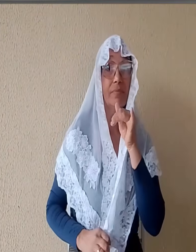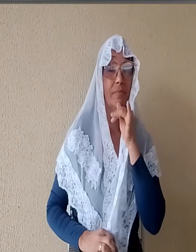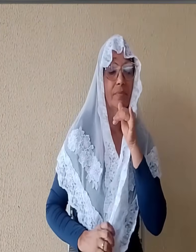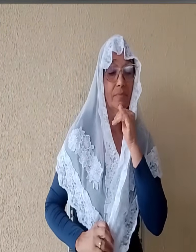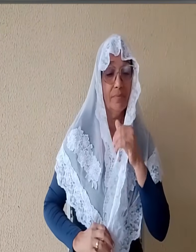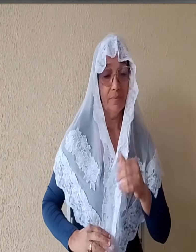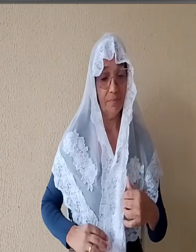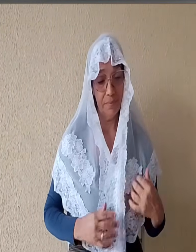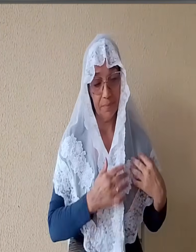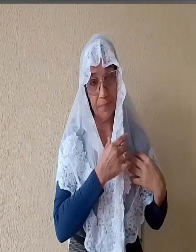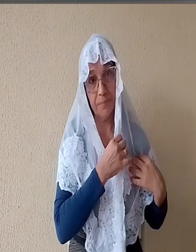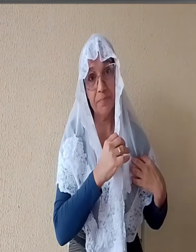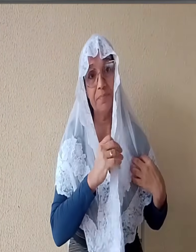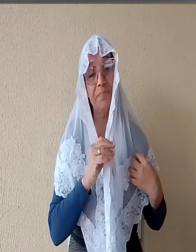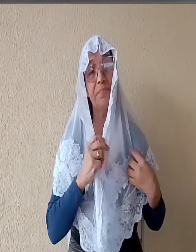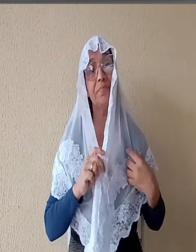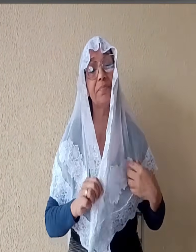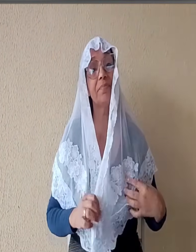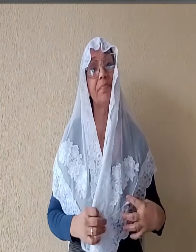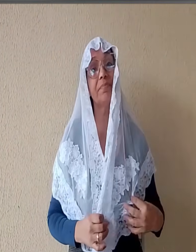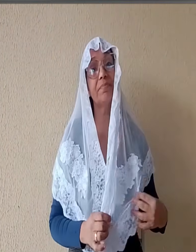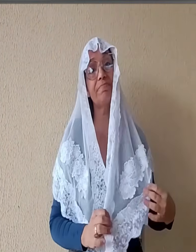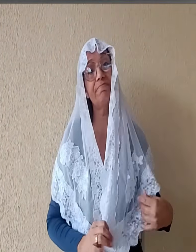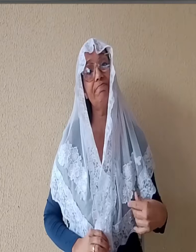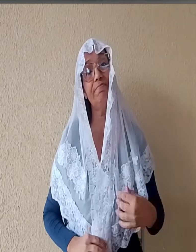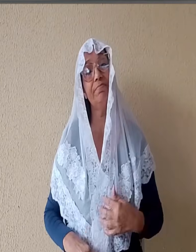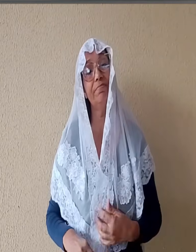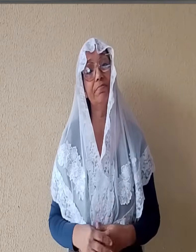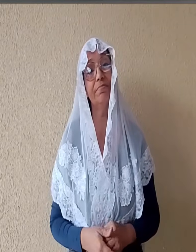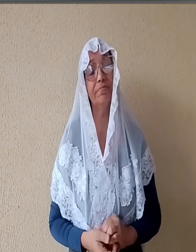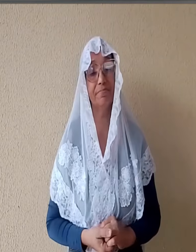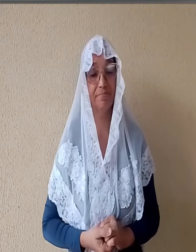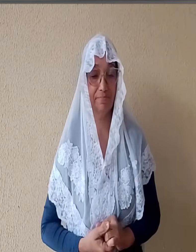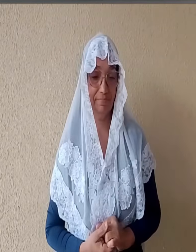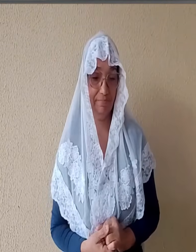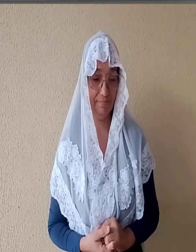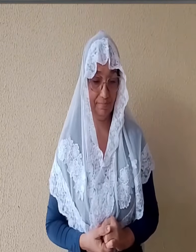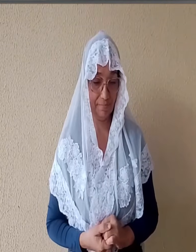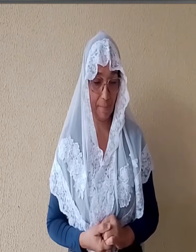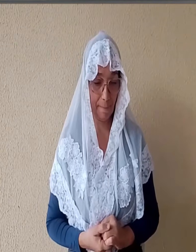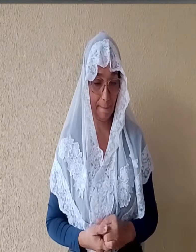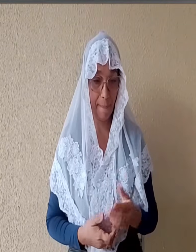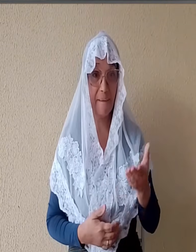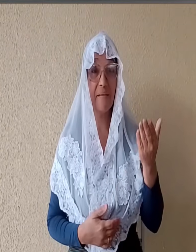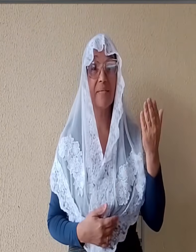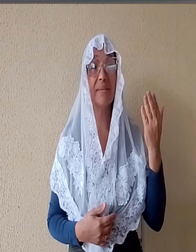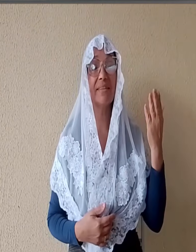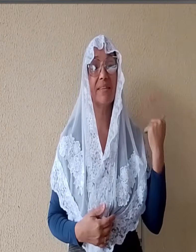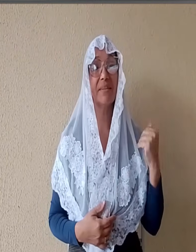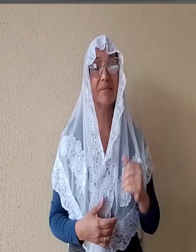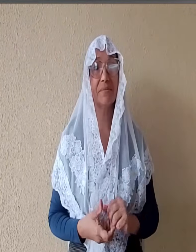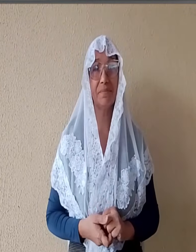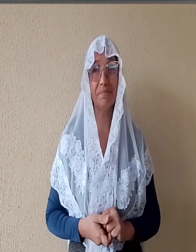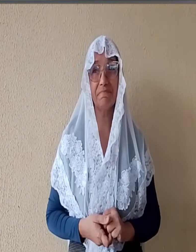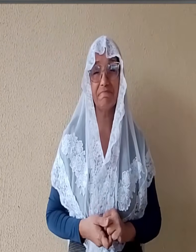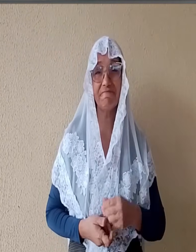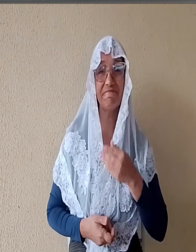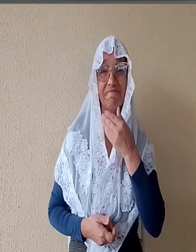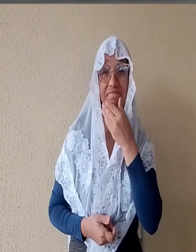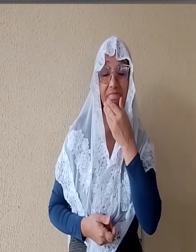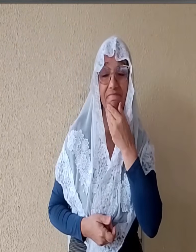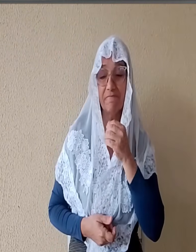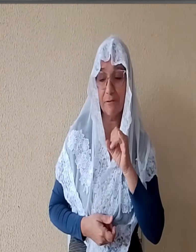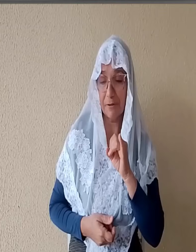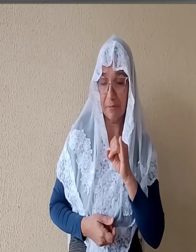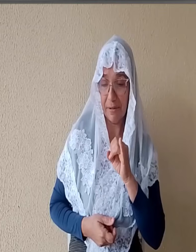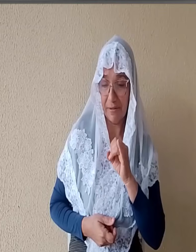ia ordenar ele, irmão. Bendito é o nome do Senhor. A partir disso, irmão, o Senhor faz isso. O servo